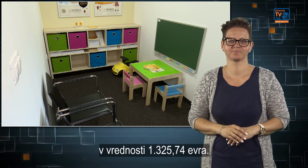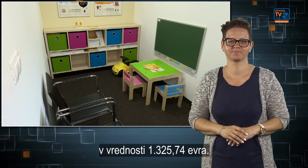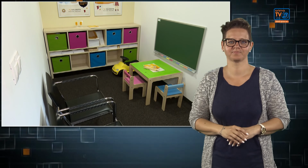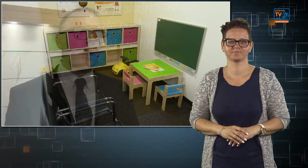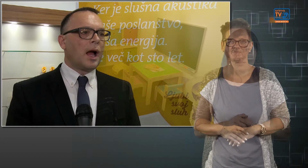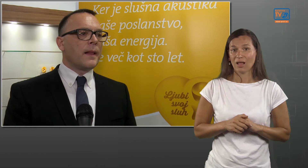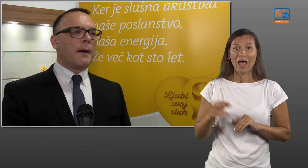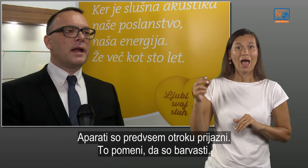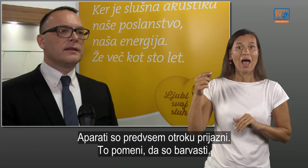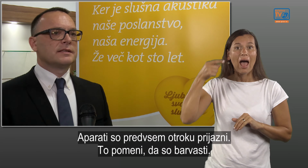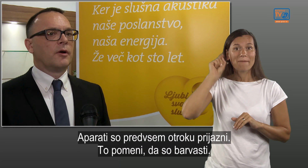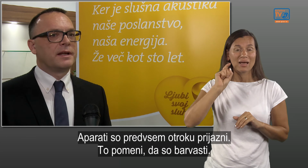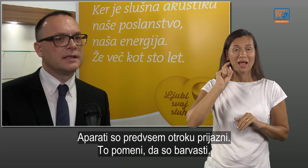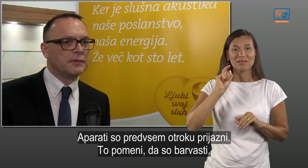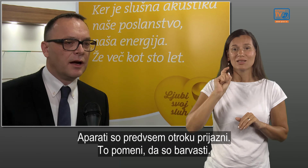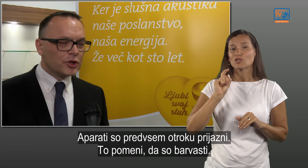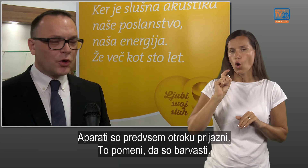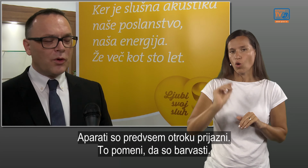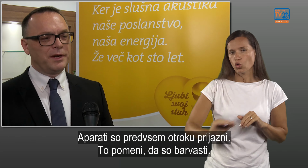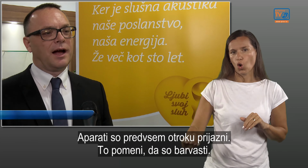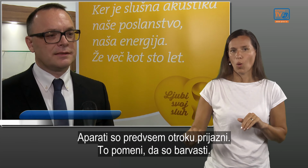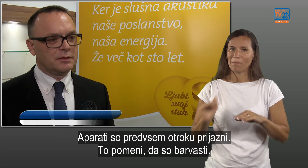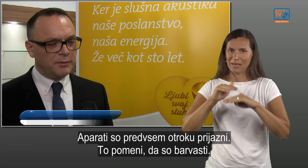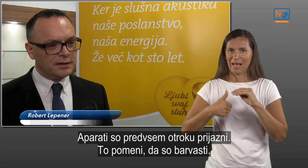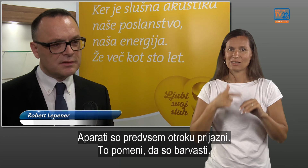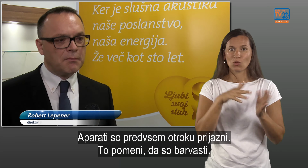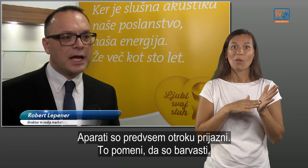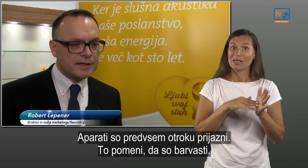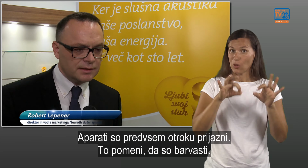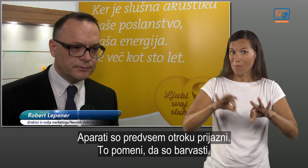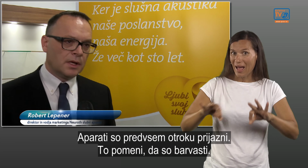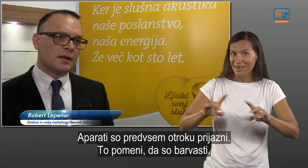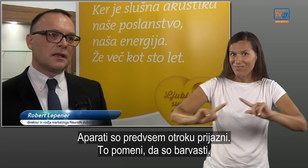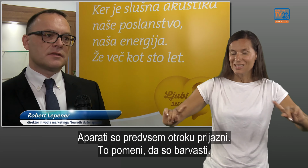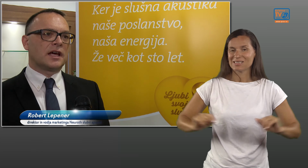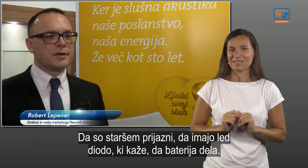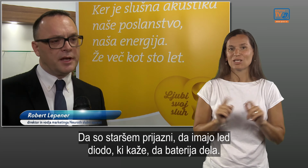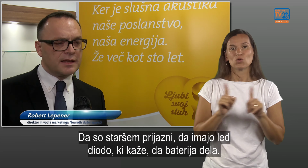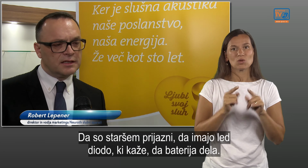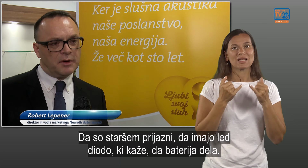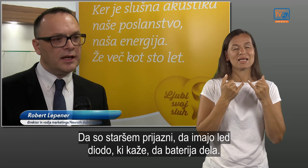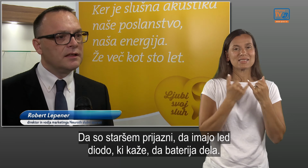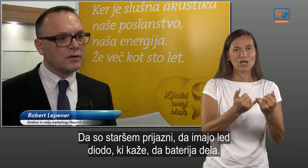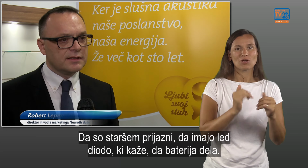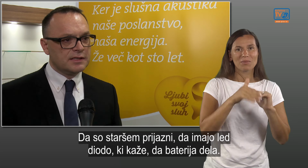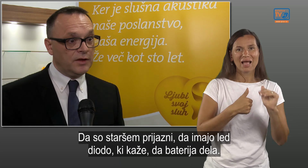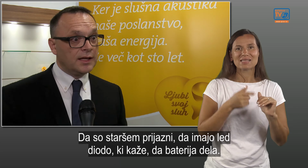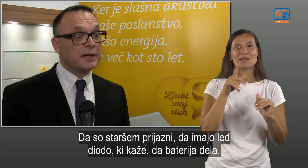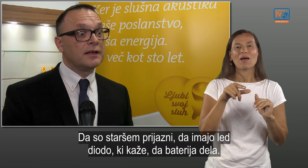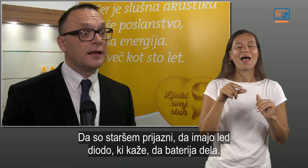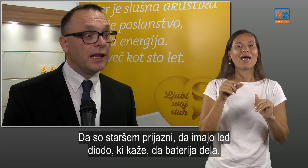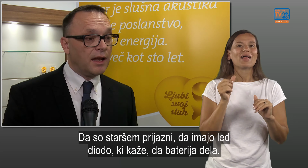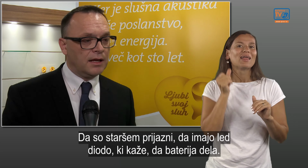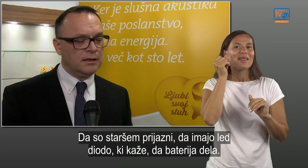1325,74 evra. Aparati so predvsem otrokom prijazni, to pomeni, da so barvasti, da so staršem prijazni, da imajo LED-diode, da se